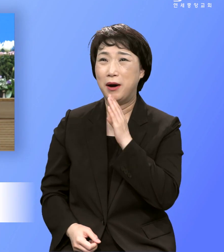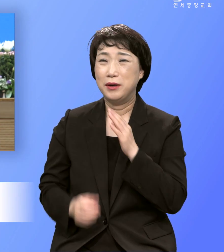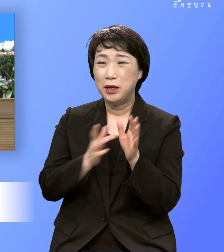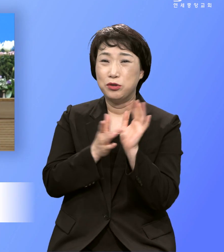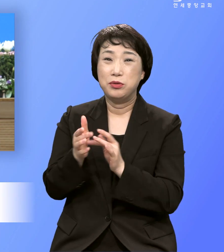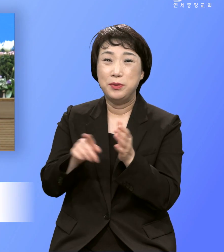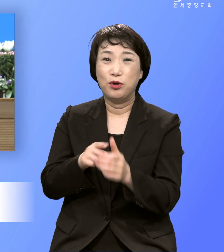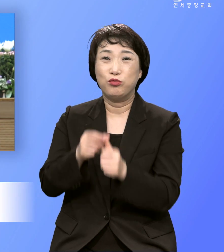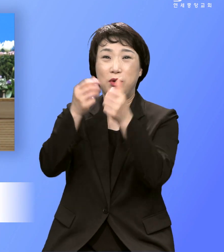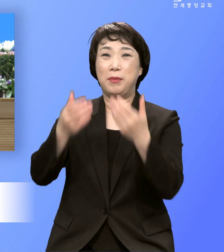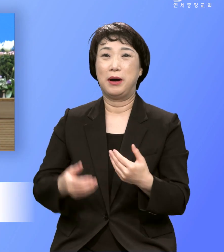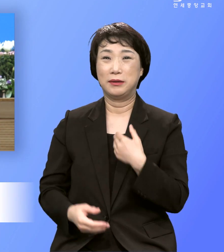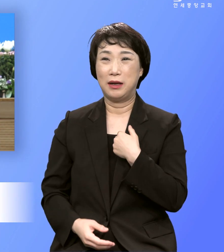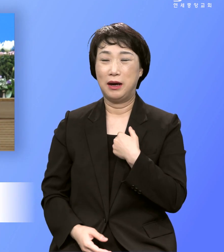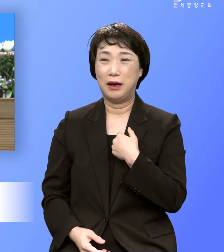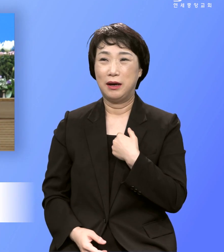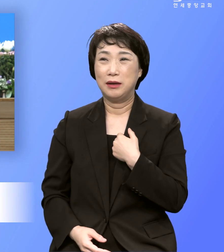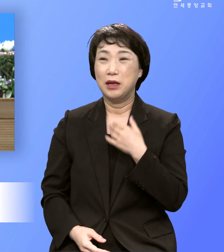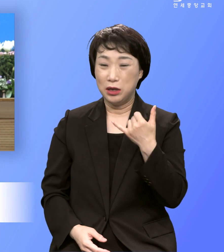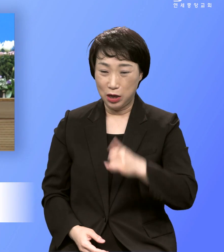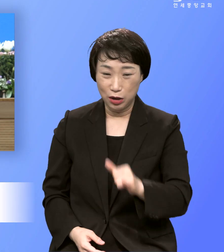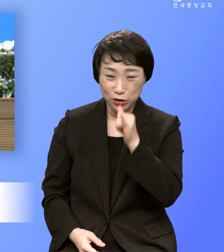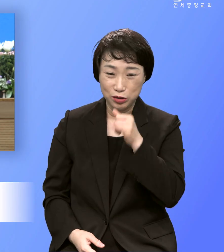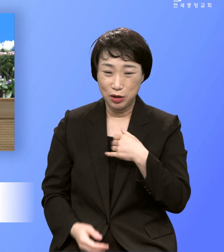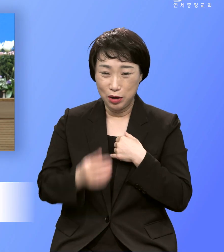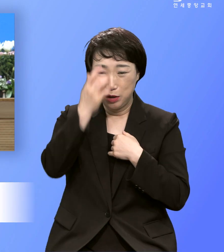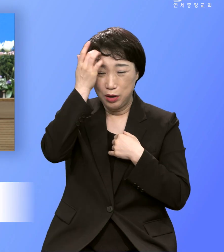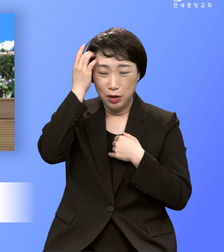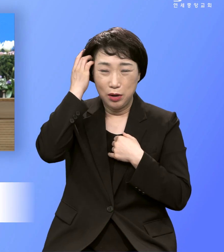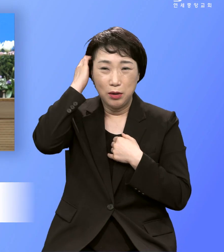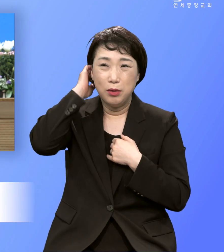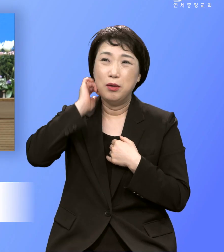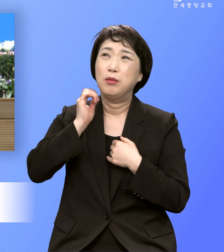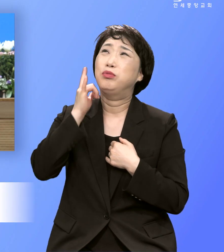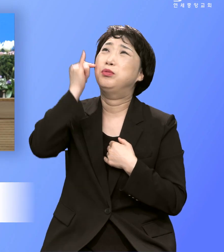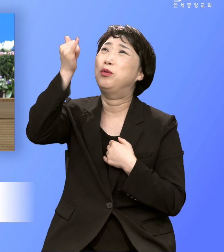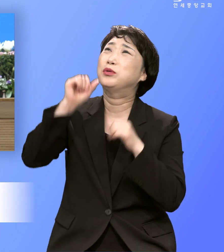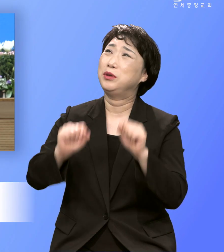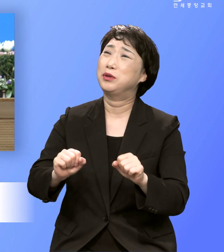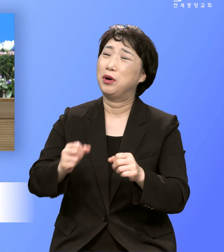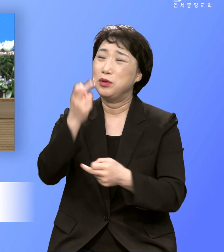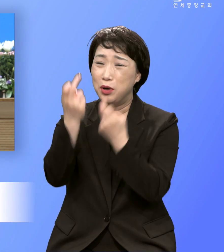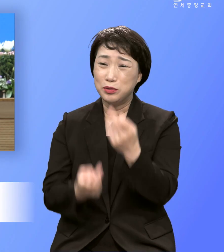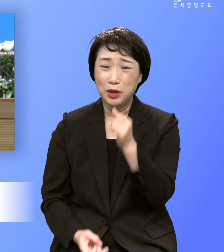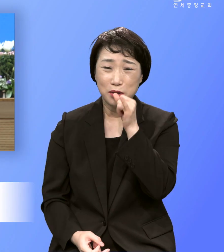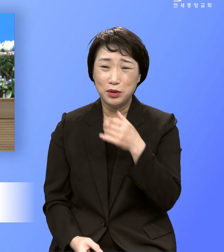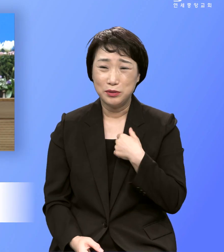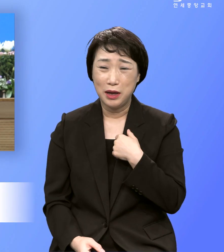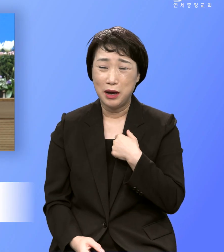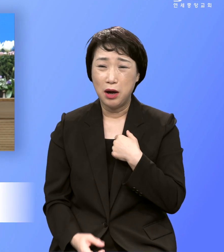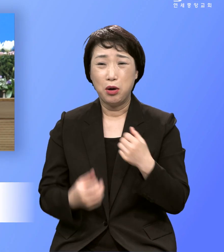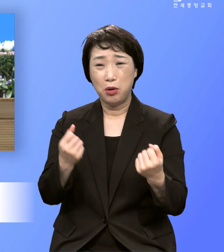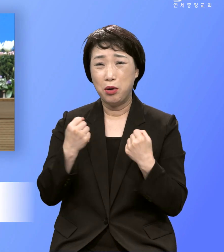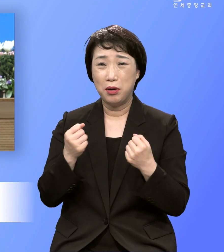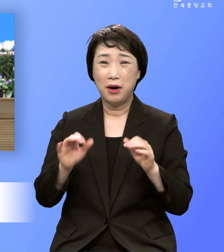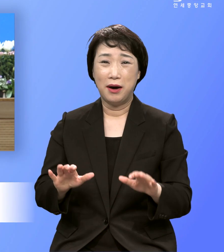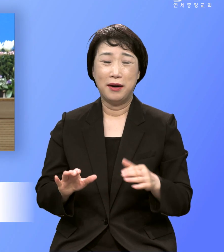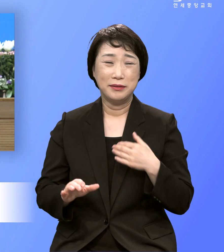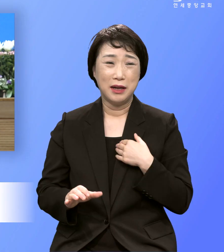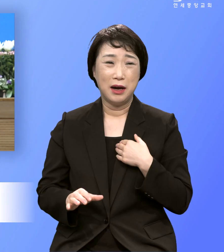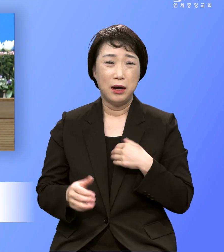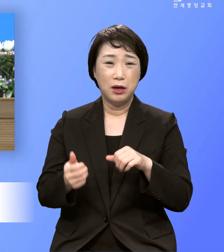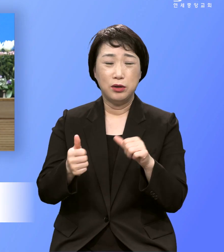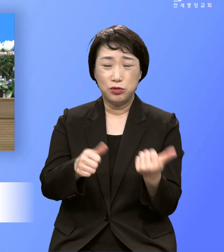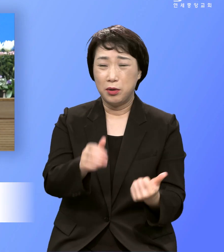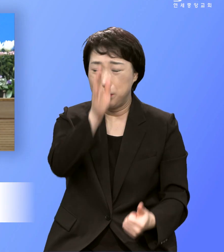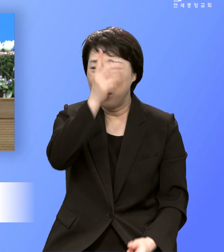믿고 구원받았네, 내 자식도 있네, 부모도 있네, 형제도 있네, 건강하네, 죽을